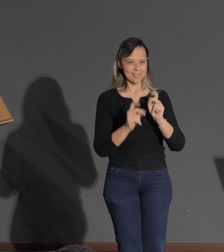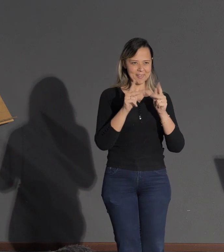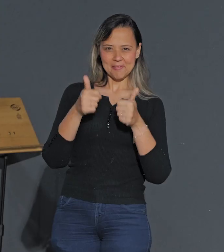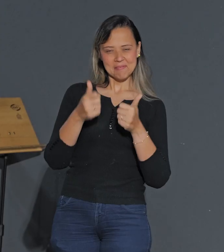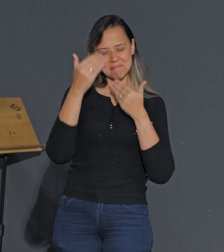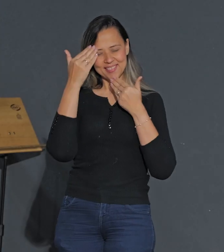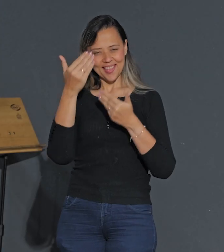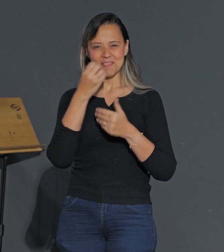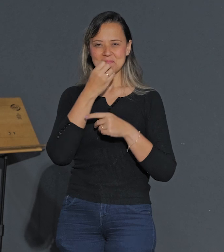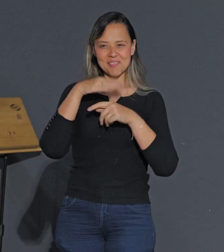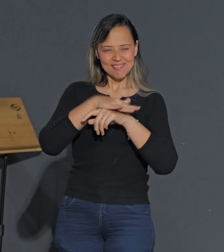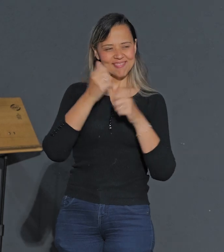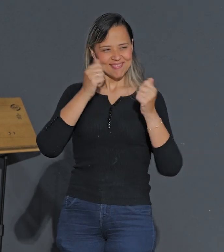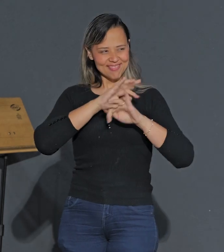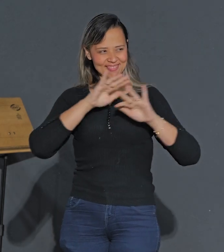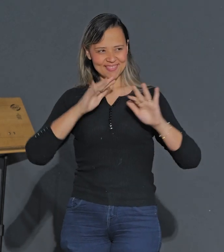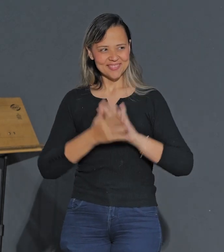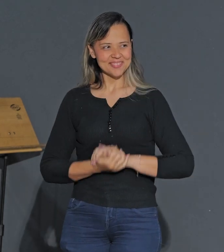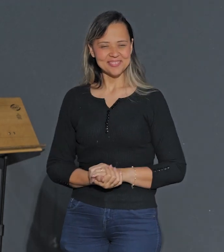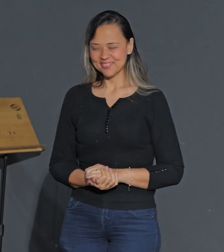bom? Obrigada e boa apresentação.